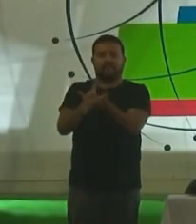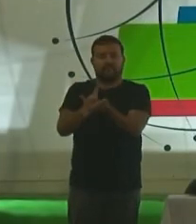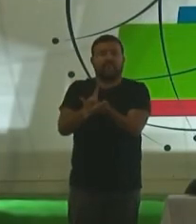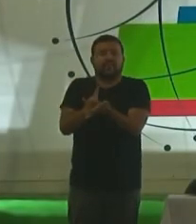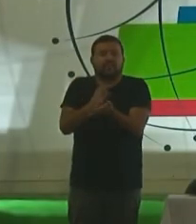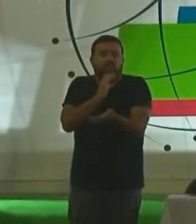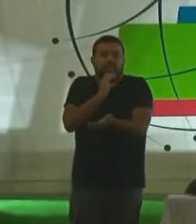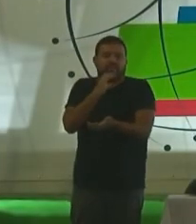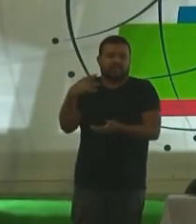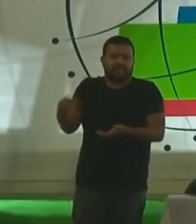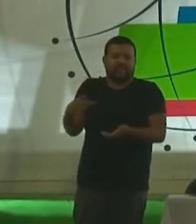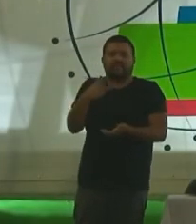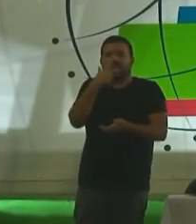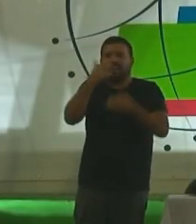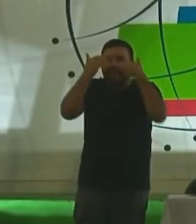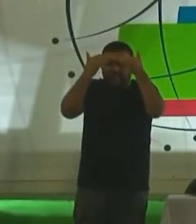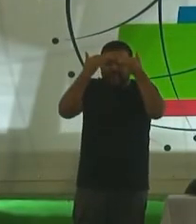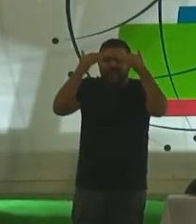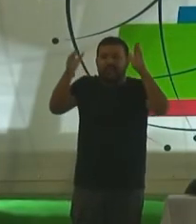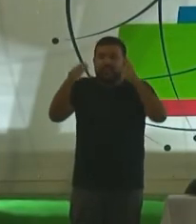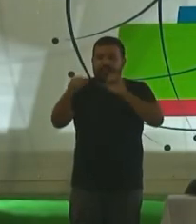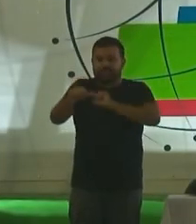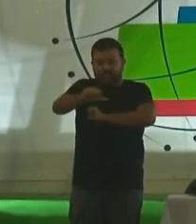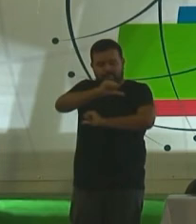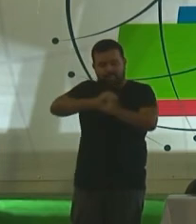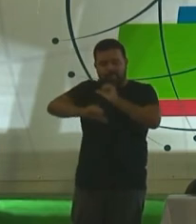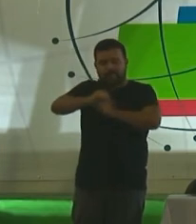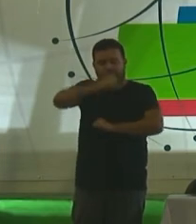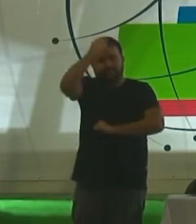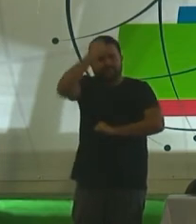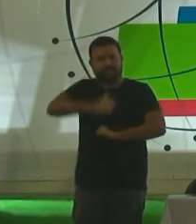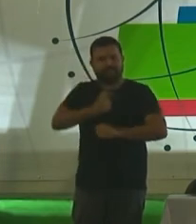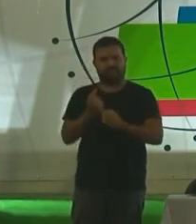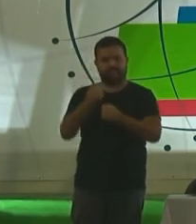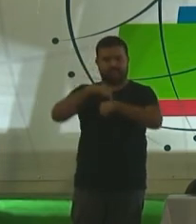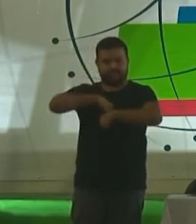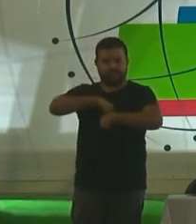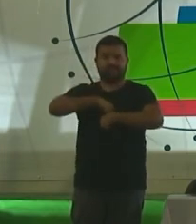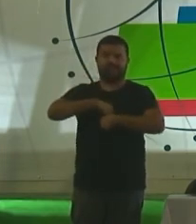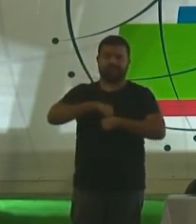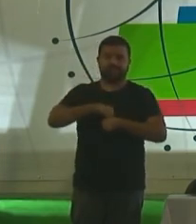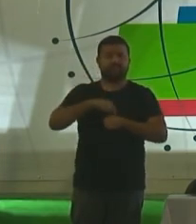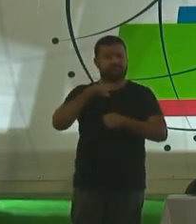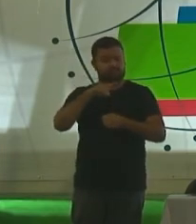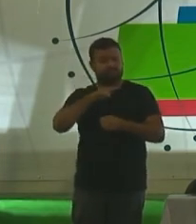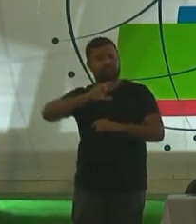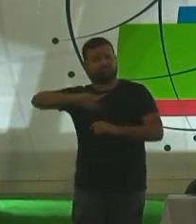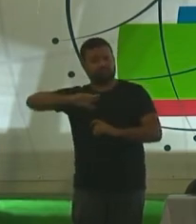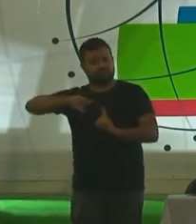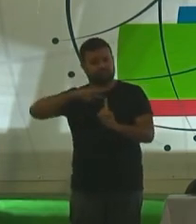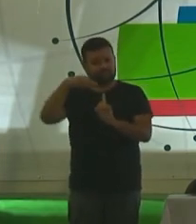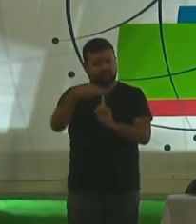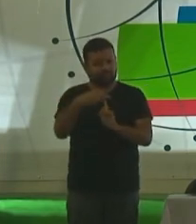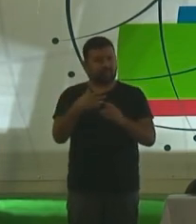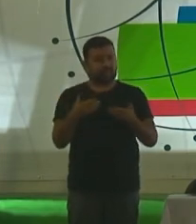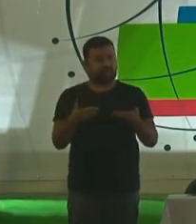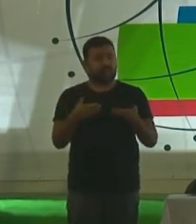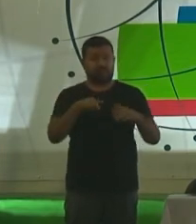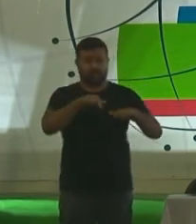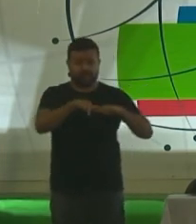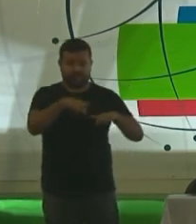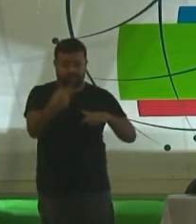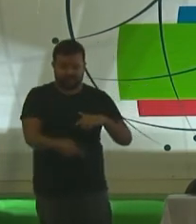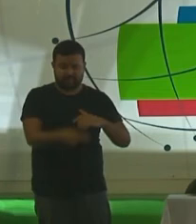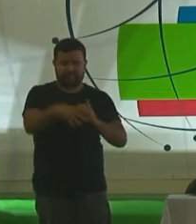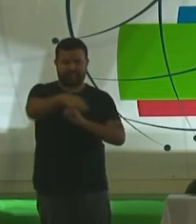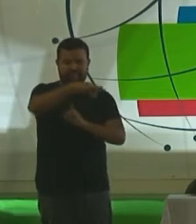aquele conhecimento possa modificar aquele sujeito, né, em diferentes perspectivas. Então, esse trabalho do